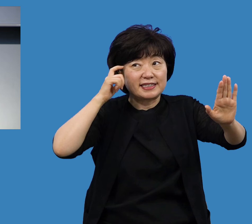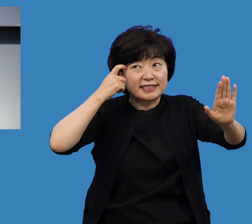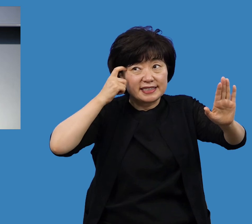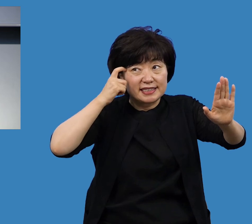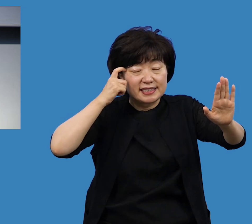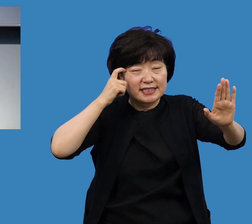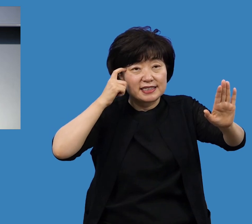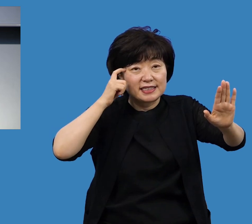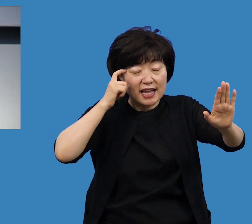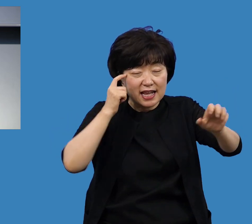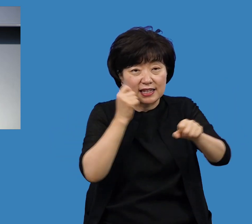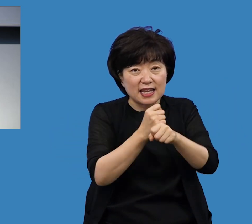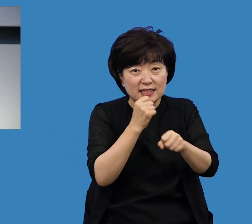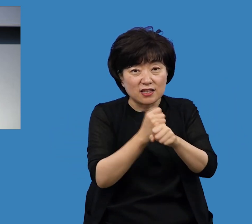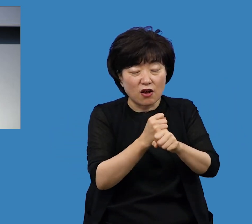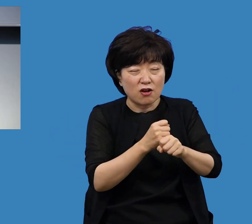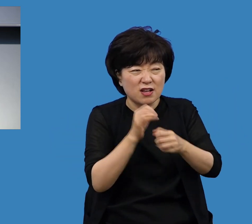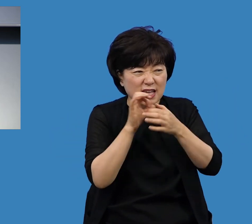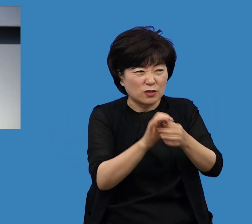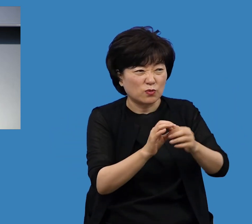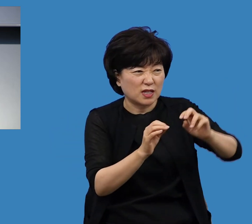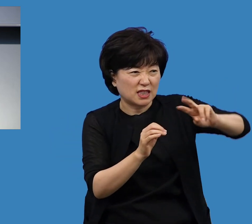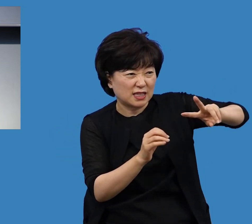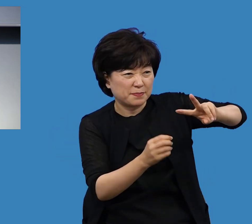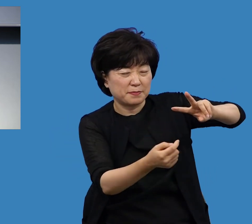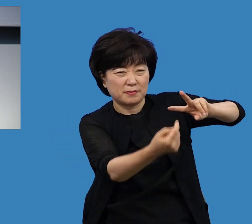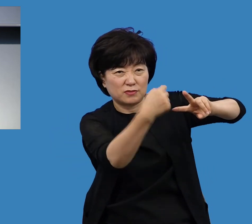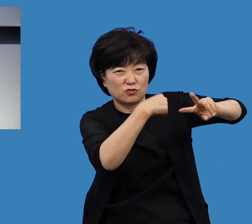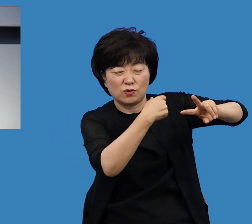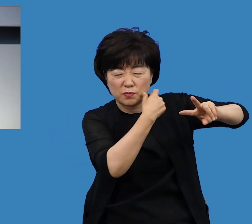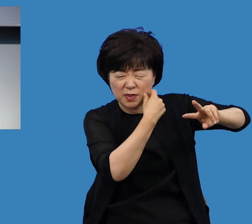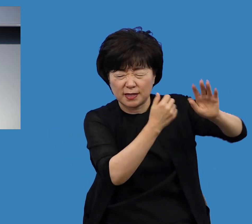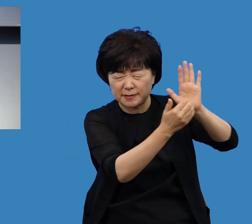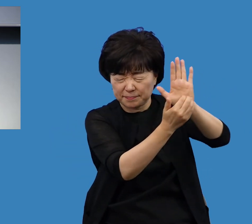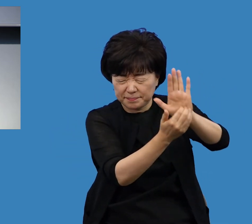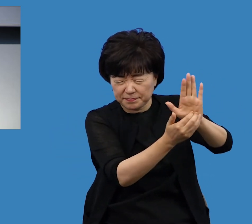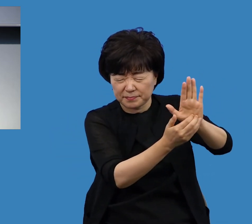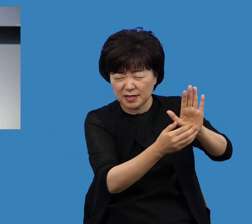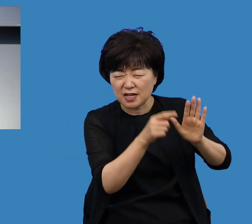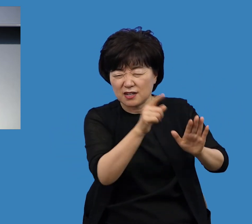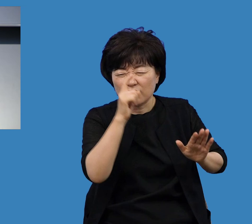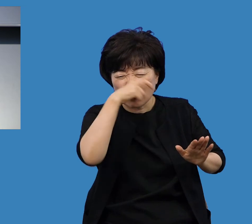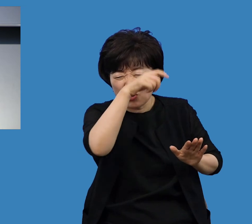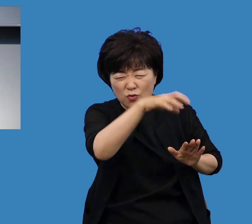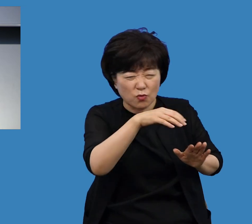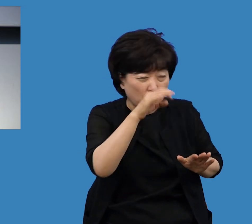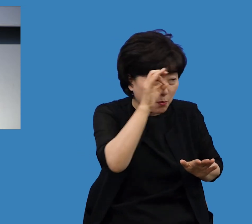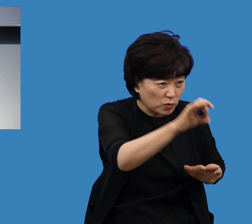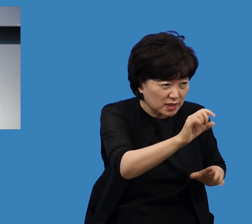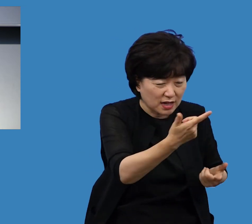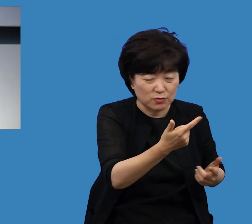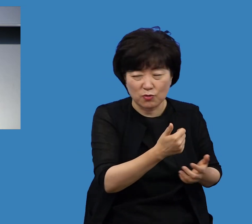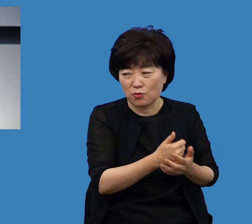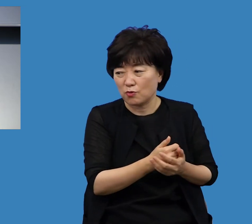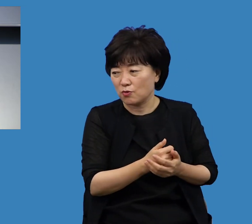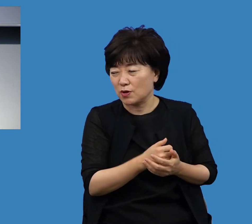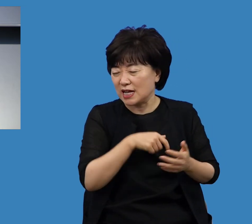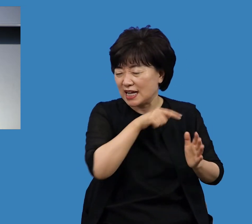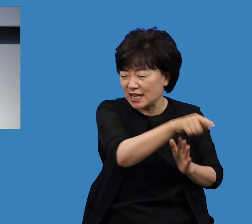사용해서 계속 틈을 주지 않도록, 그런 곳에 가지 않도록, 그런 것을 보지 않도록 이렇게 할 수